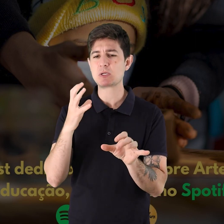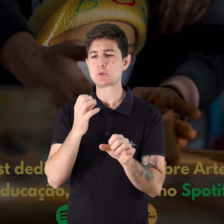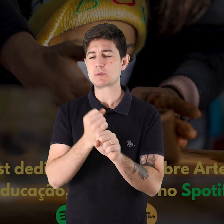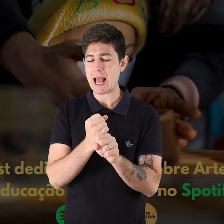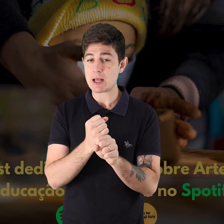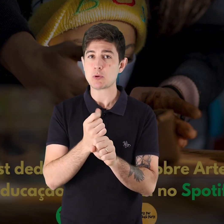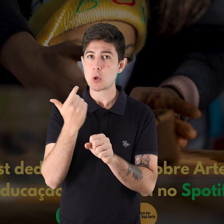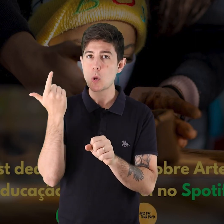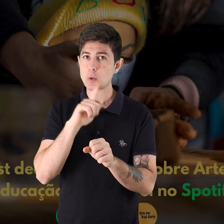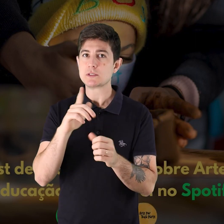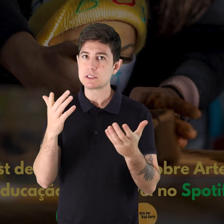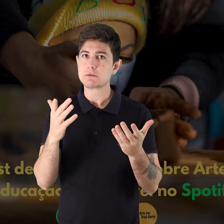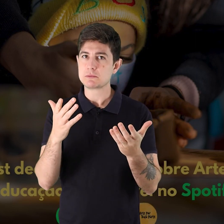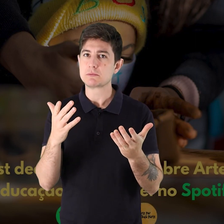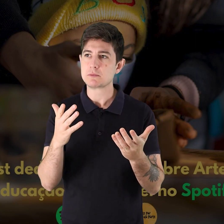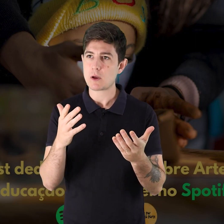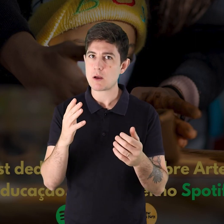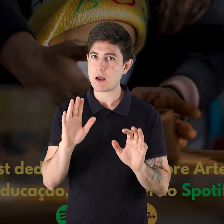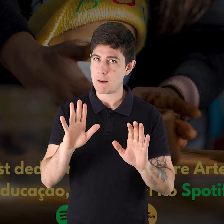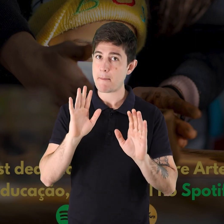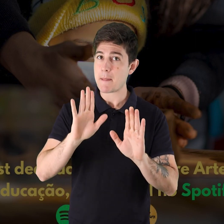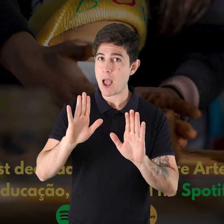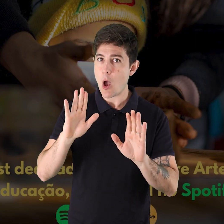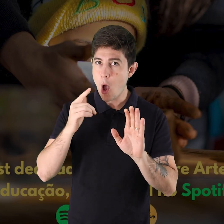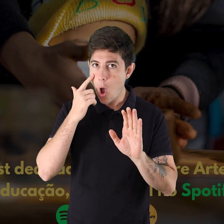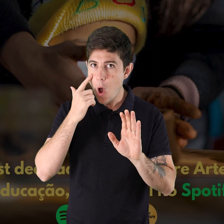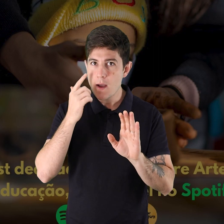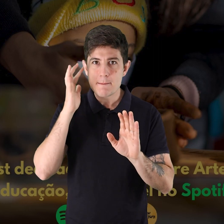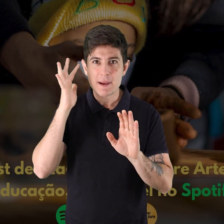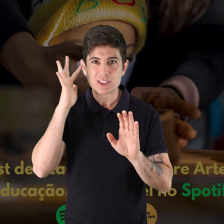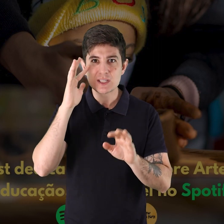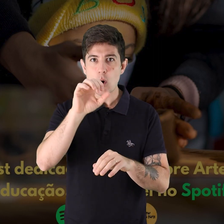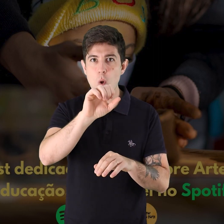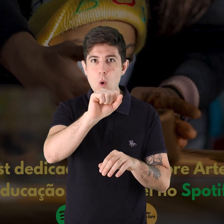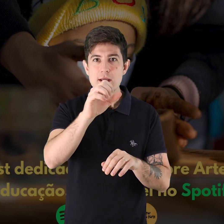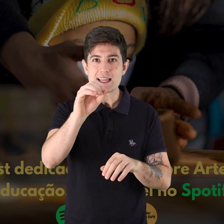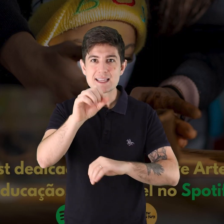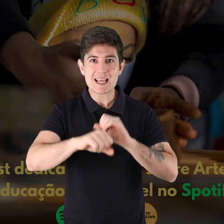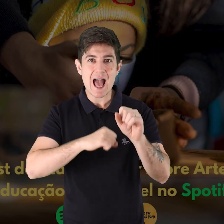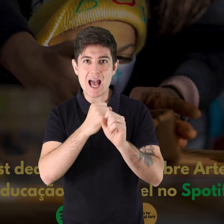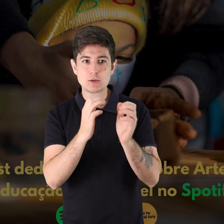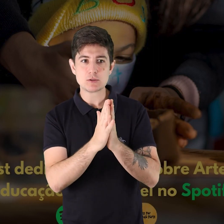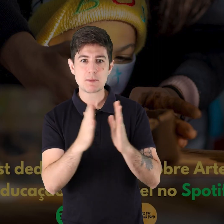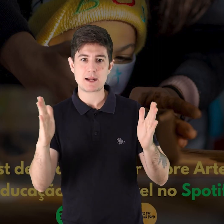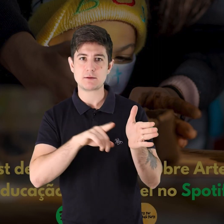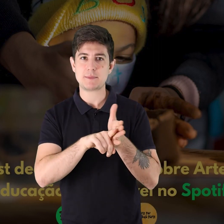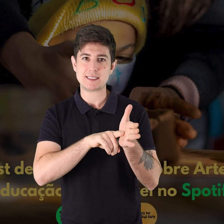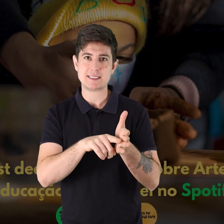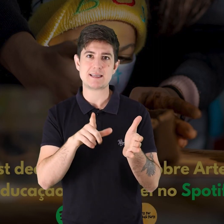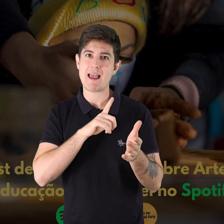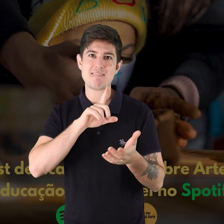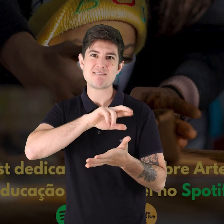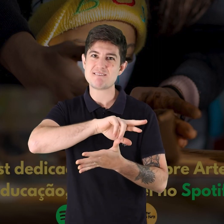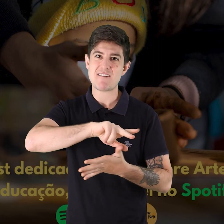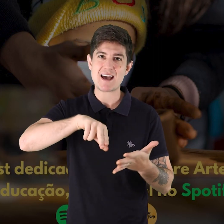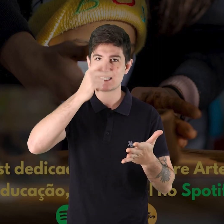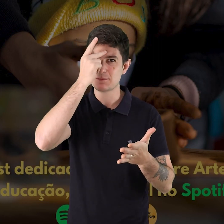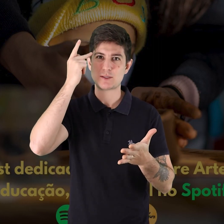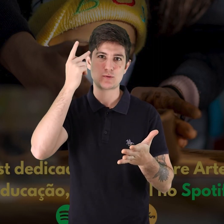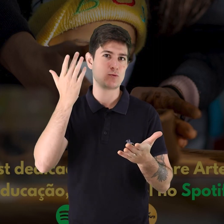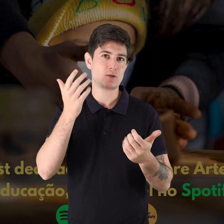chegaram na conclusão dessa pesquisa, imagina que, olha, uma pesquisa de 80 anos, você não tem o mesmo pesquisador passando por ela, você tem